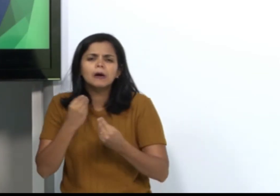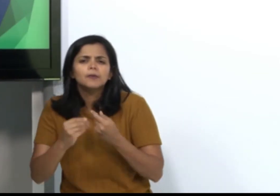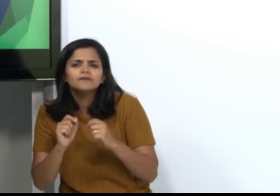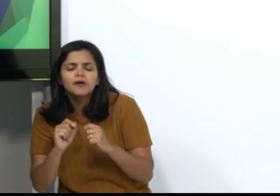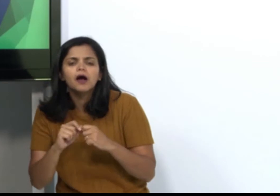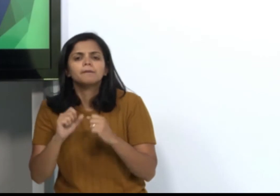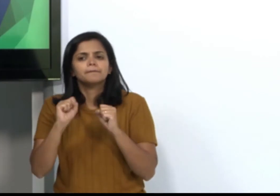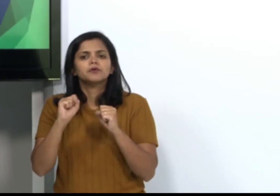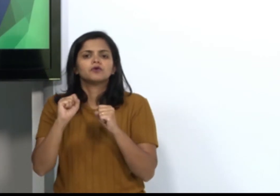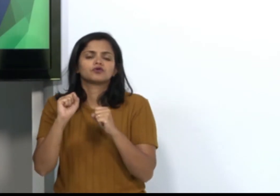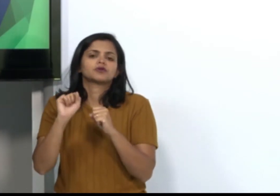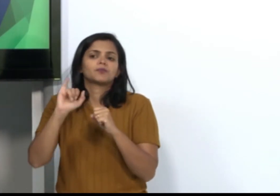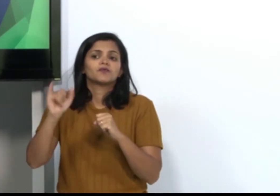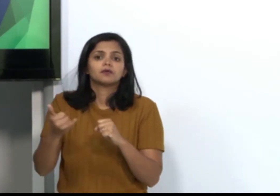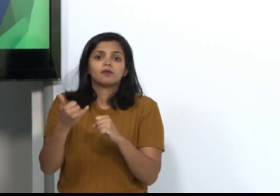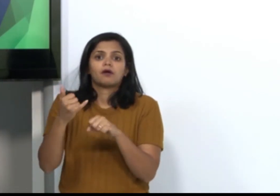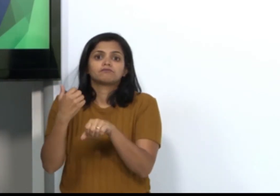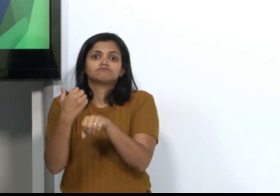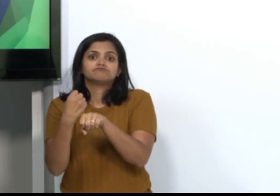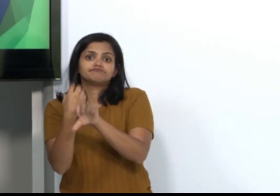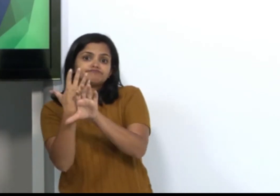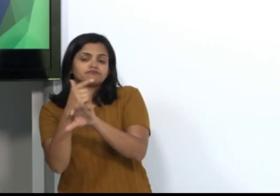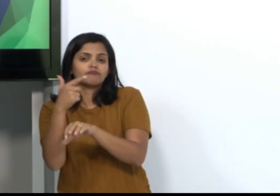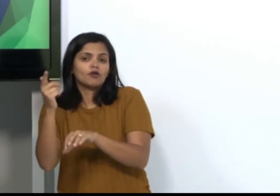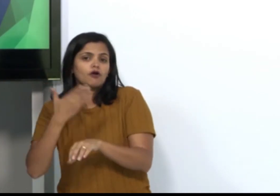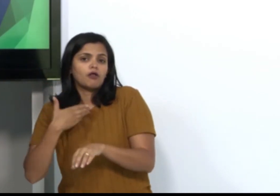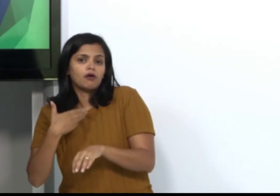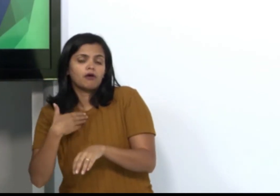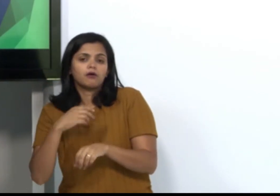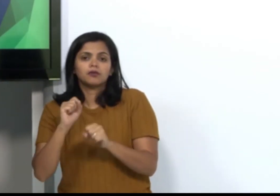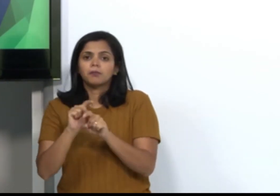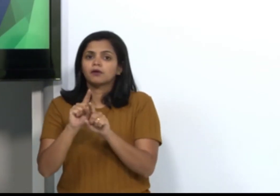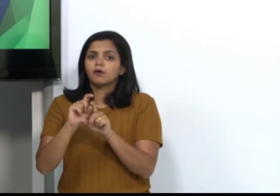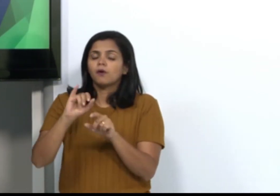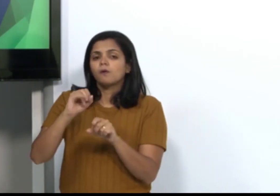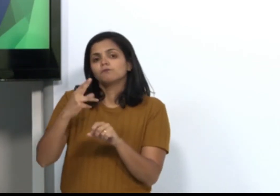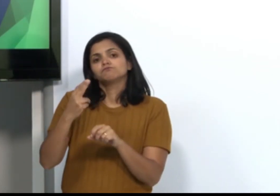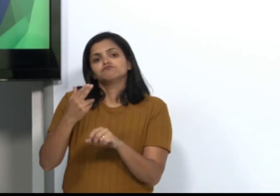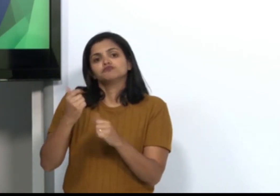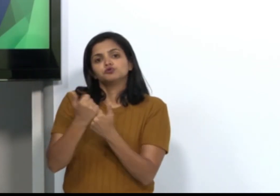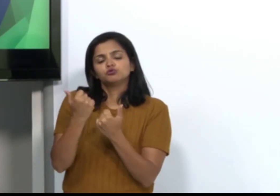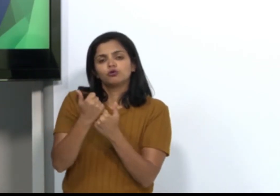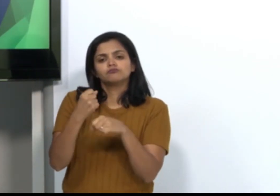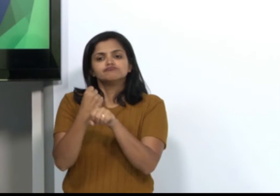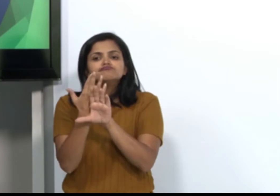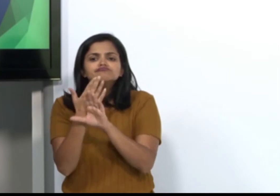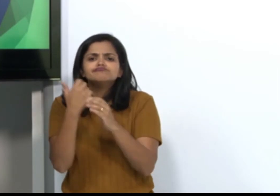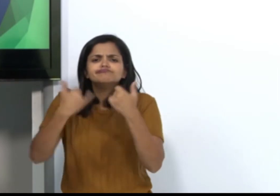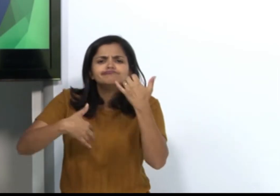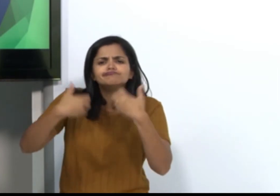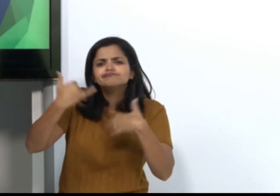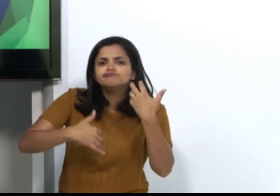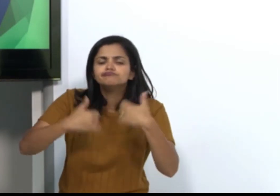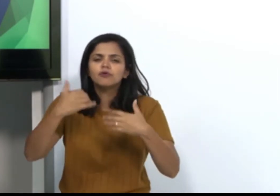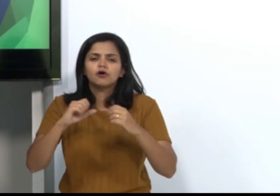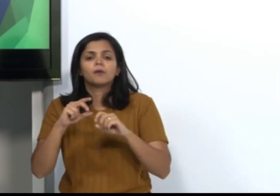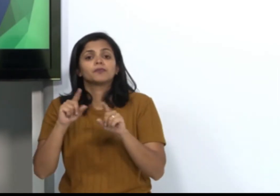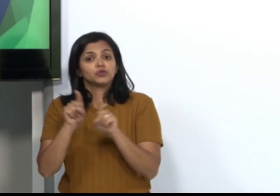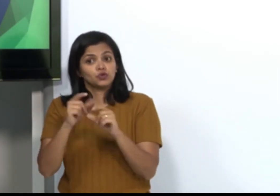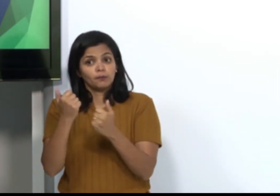vídeo. Então, você vai ver quais são as suas dúvidas, dificuldades, você vai pôr lá. Você pode